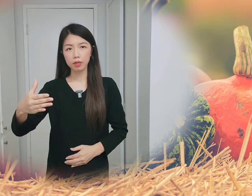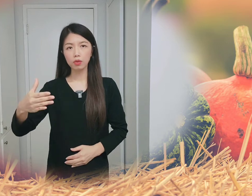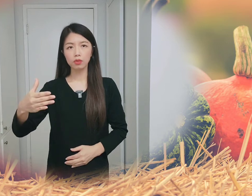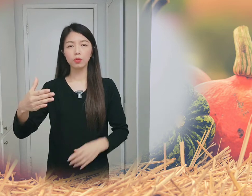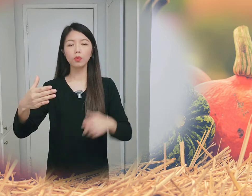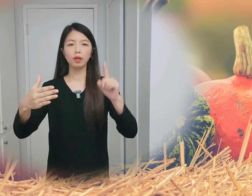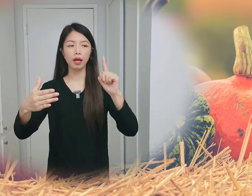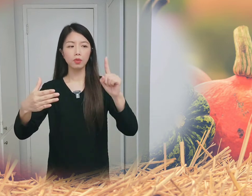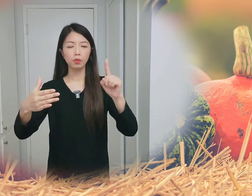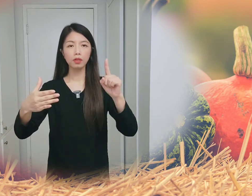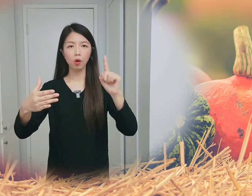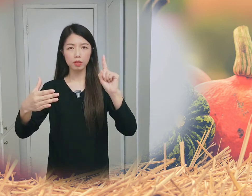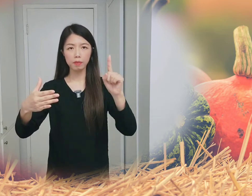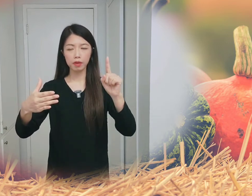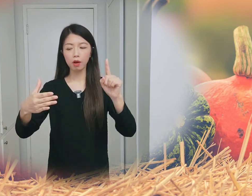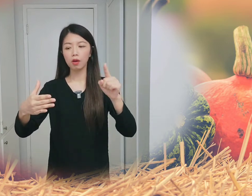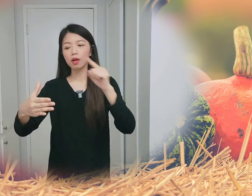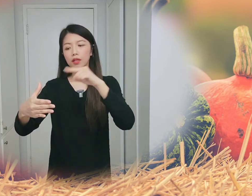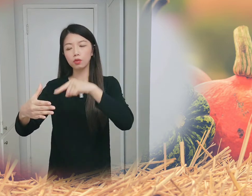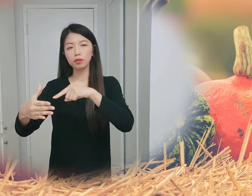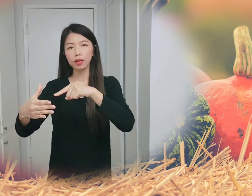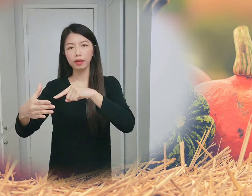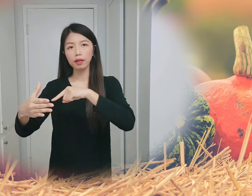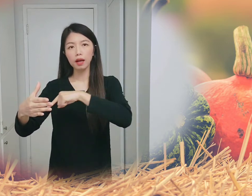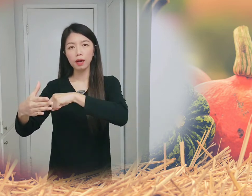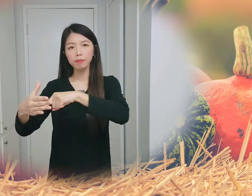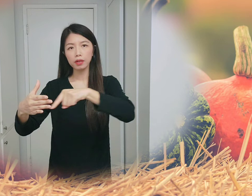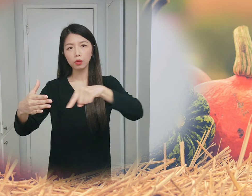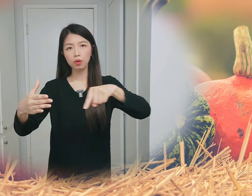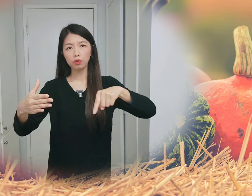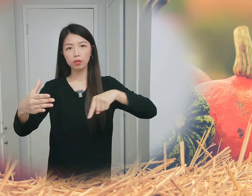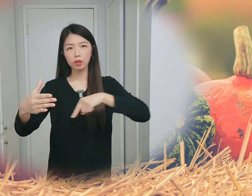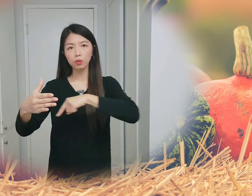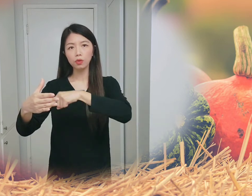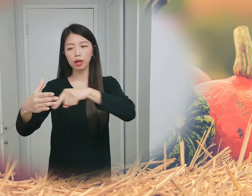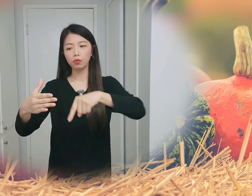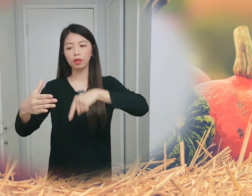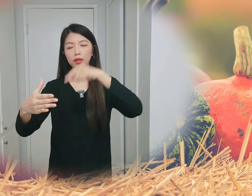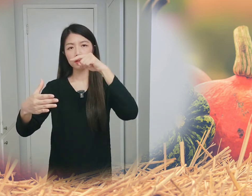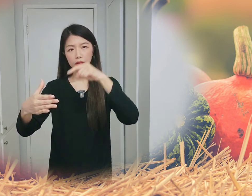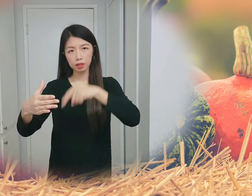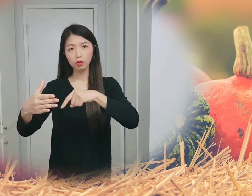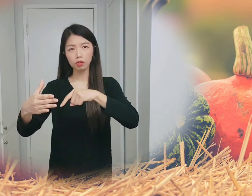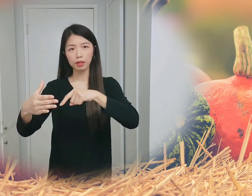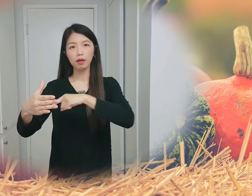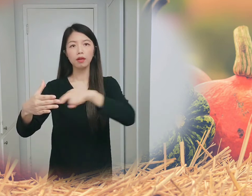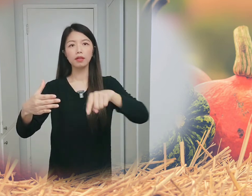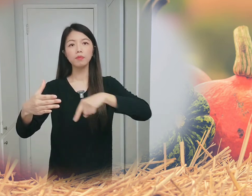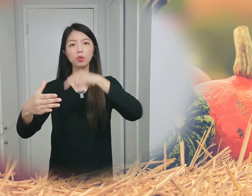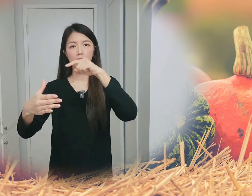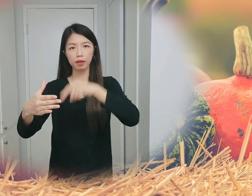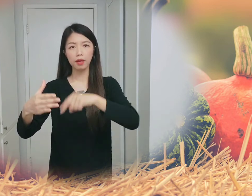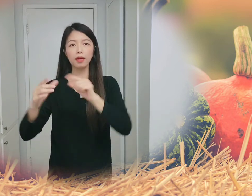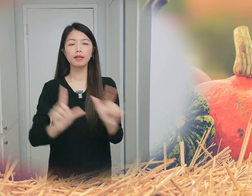울타리처럼 세워주시고 다른 손은 검지만 펴서 이 울타리 안을 한 바퀴 돌려주시고 가운데를 찍어주시면 돼요.